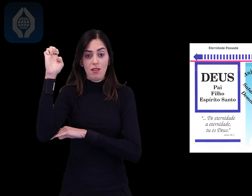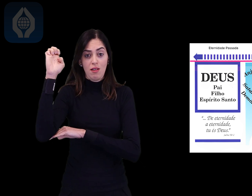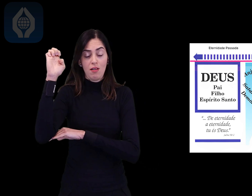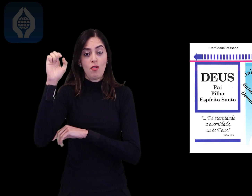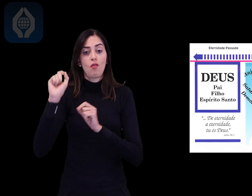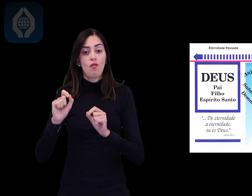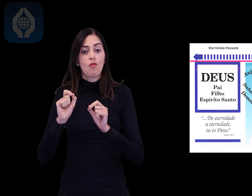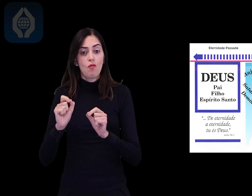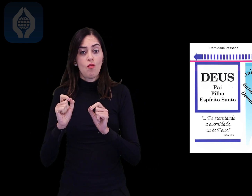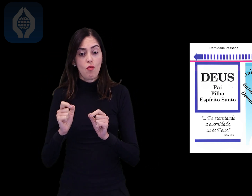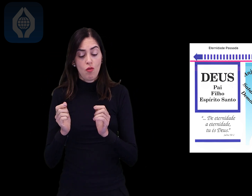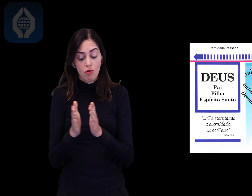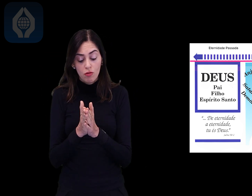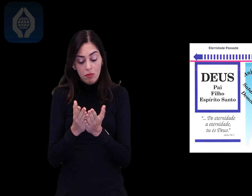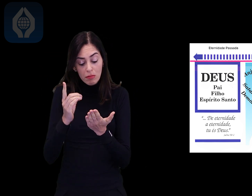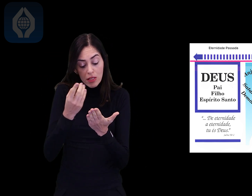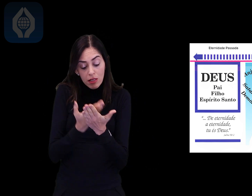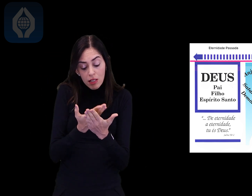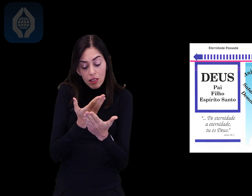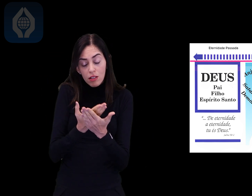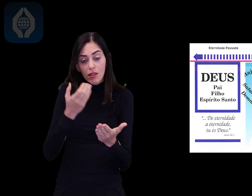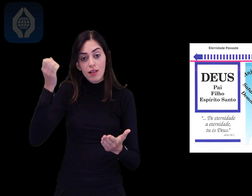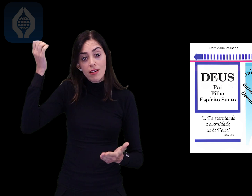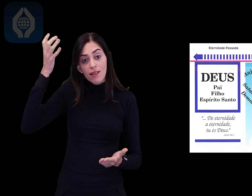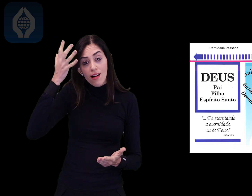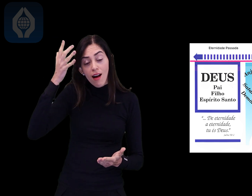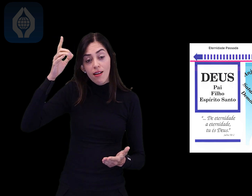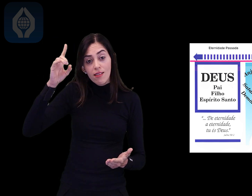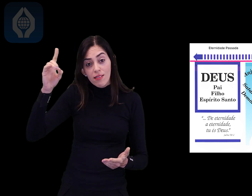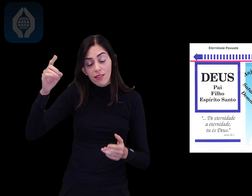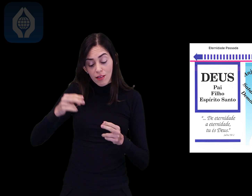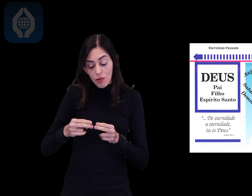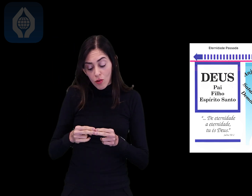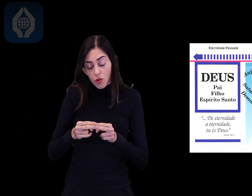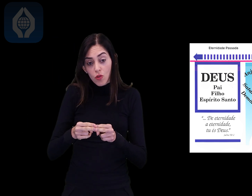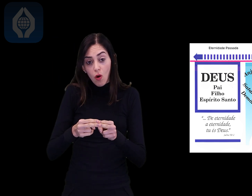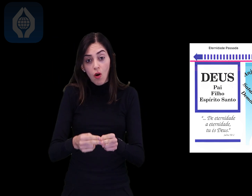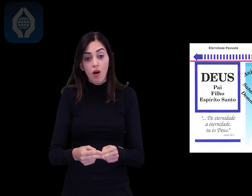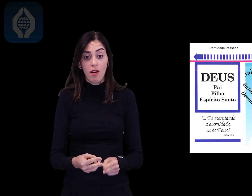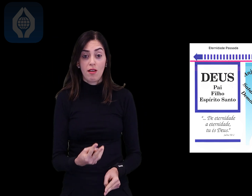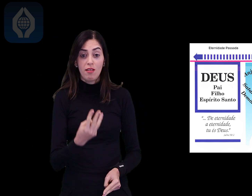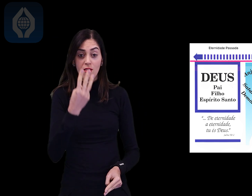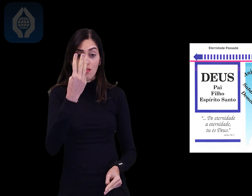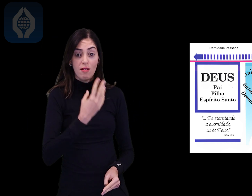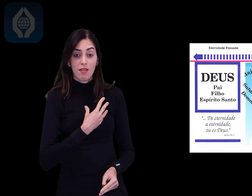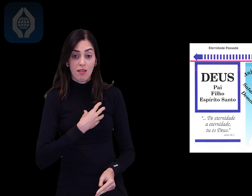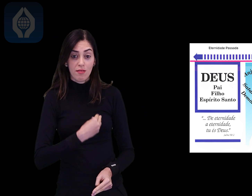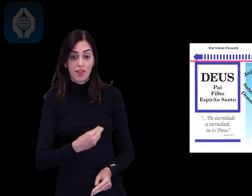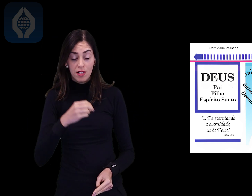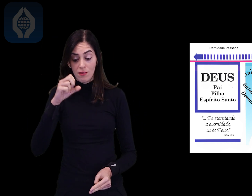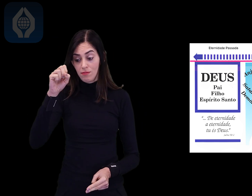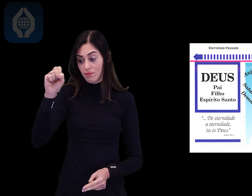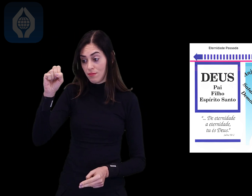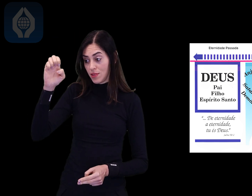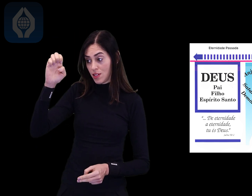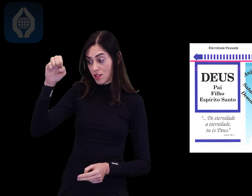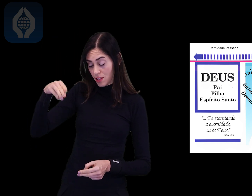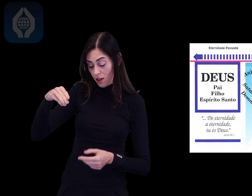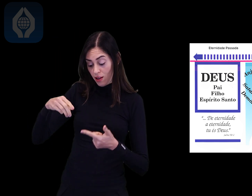que estudaremos hoje nos fala sobre a graça de Deus estendida a Noé e seus 3 filhos, Sem, Cão e